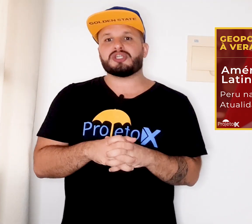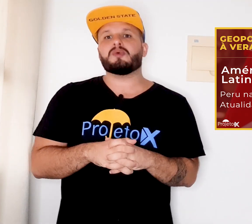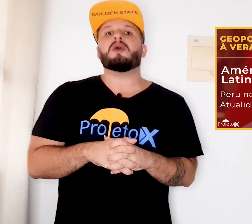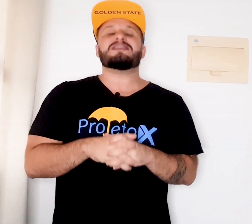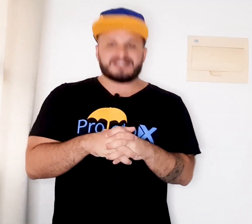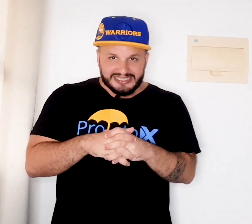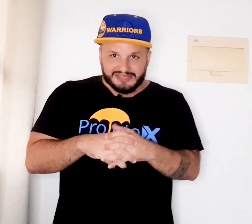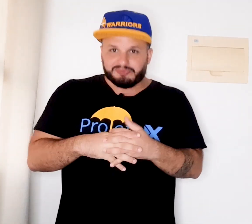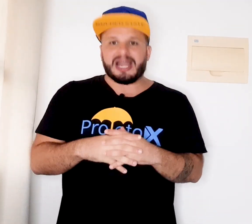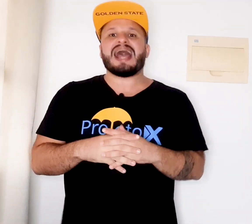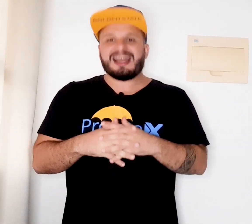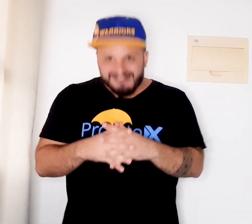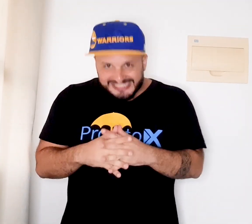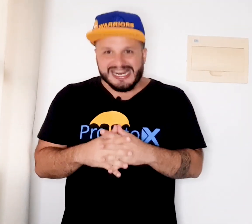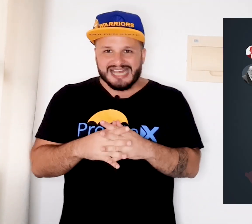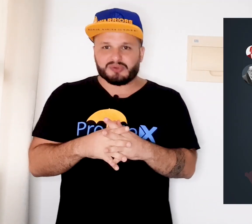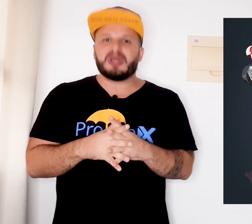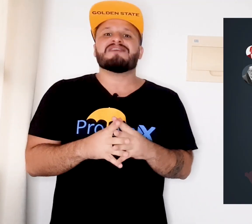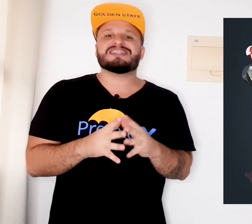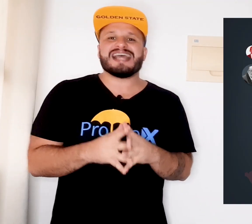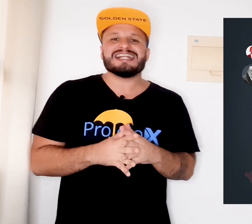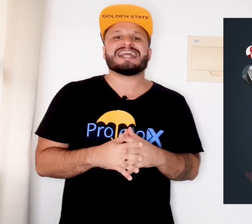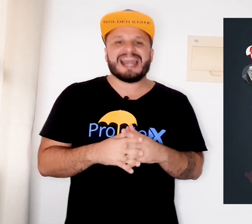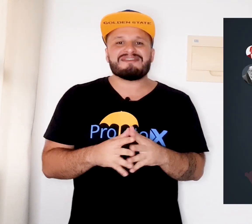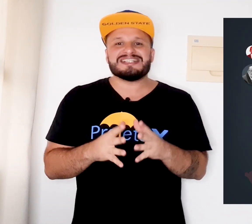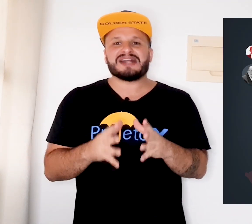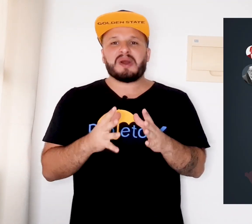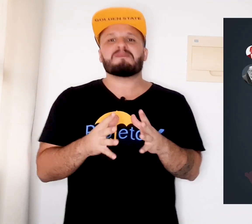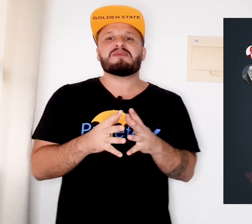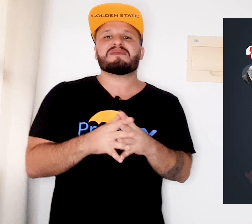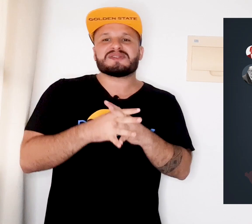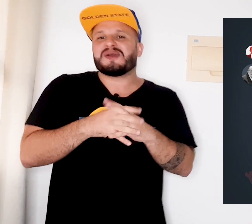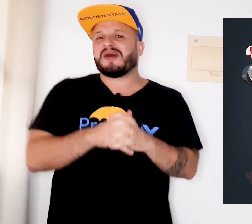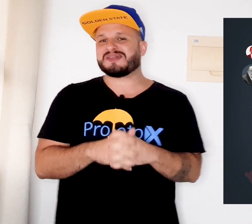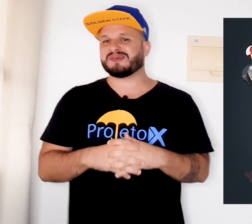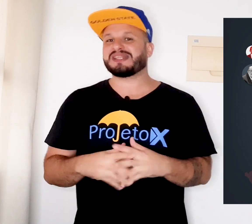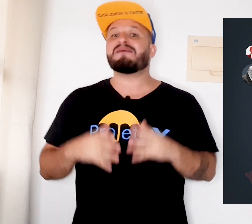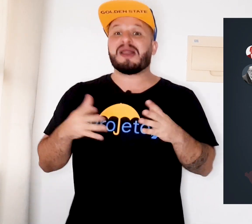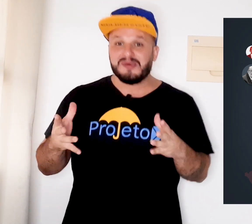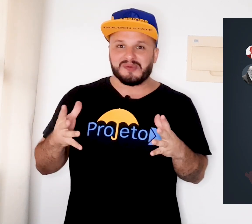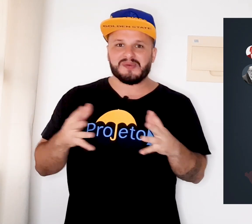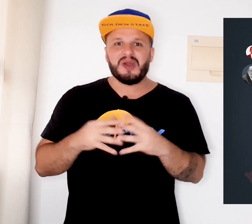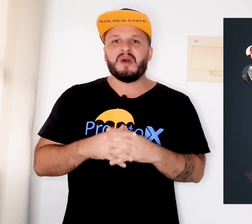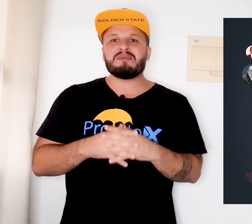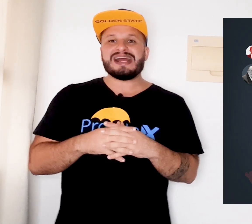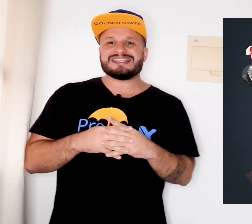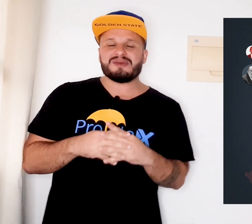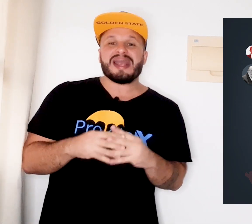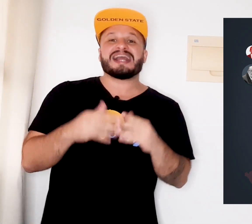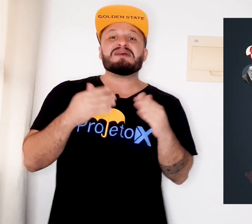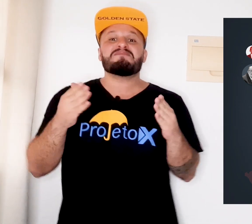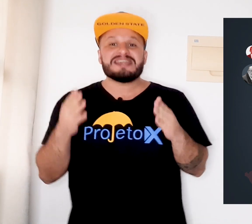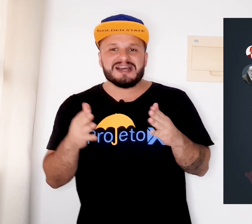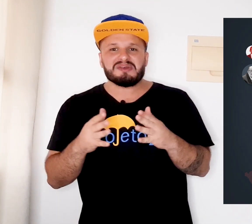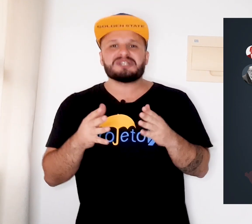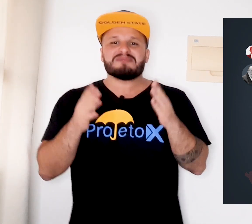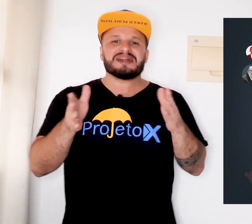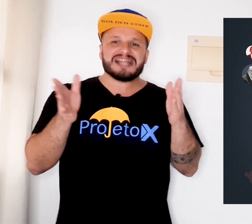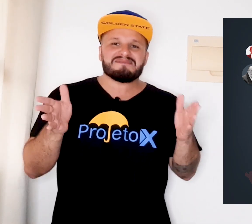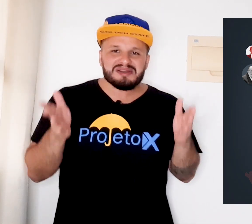explodiu, sim, a Lava Jato. Você acha que a Lava Jato é um problema só nosso? Tá maluco? O Brasil é campeão em exportar